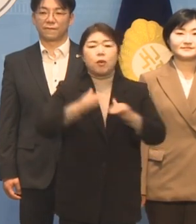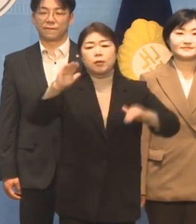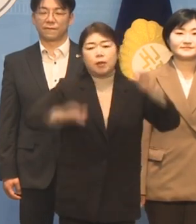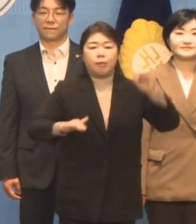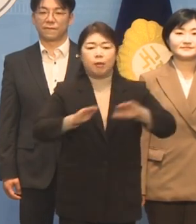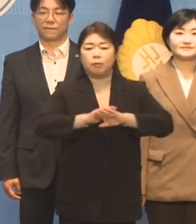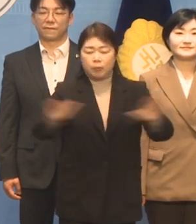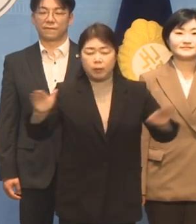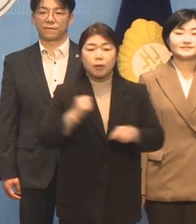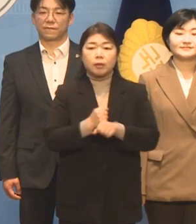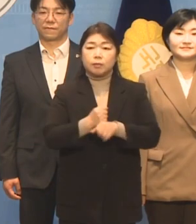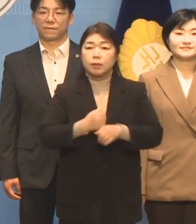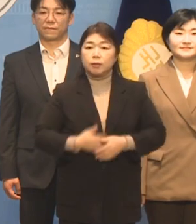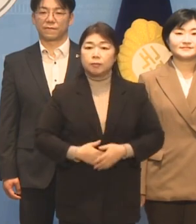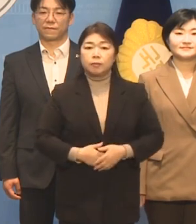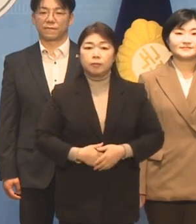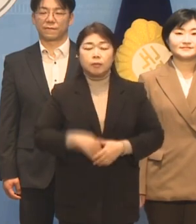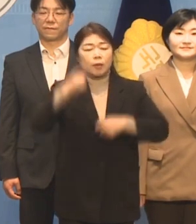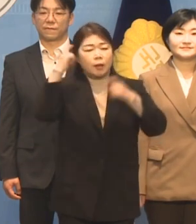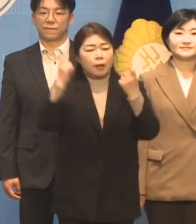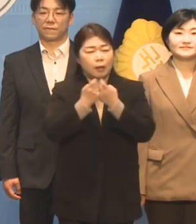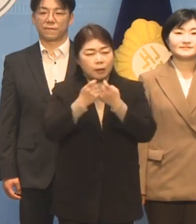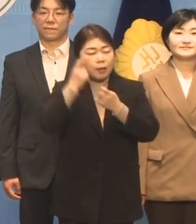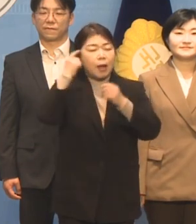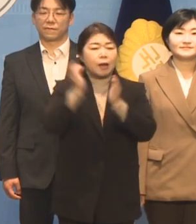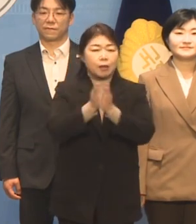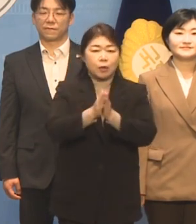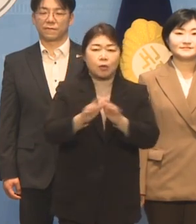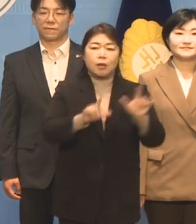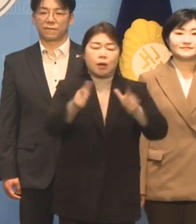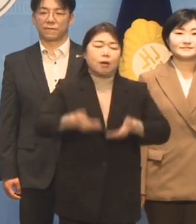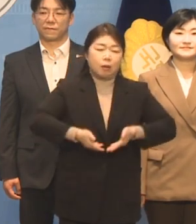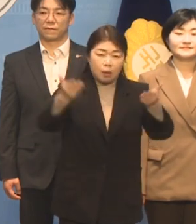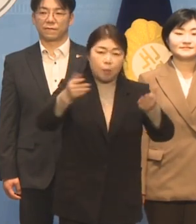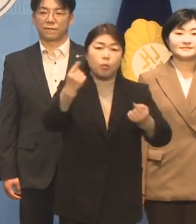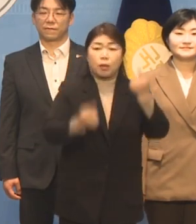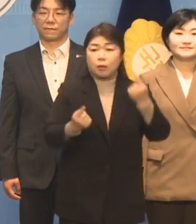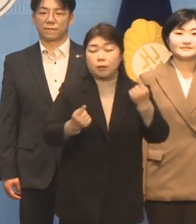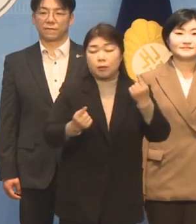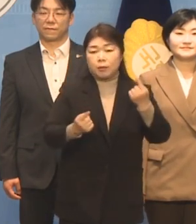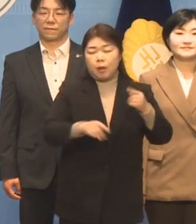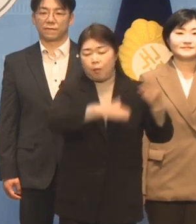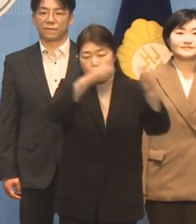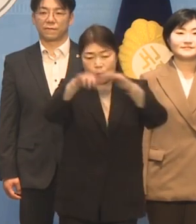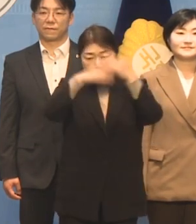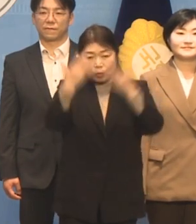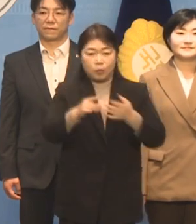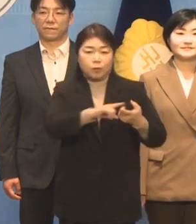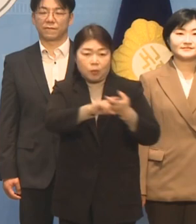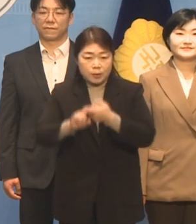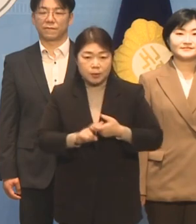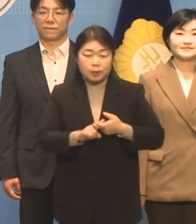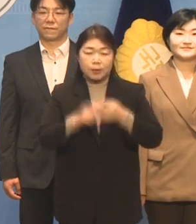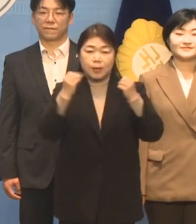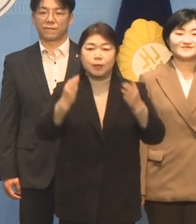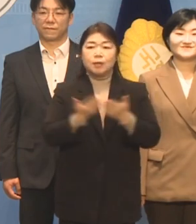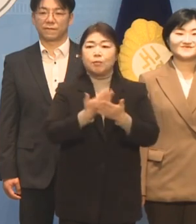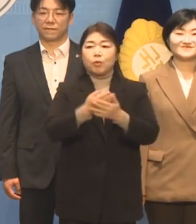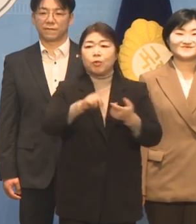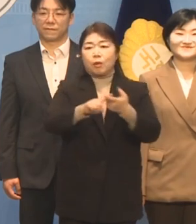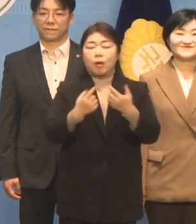끝내겠습니다. 각자 도생의 나라 넘어 모두의 대한민국으로 새진보연합과 함께 갑시다.